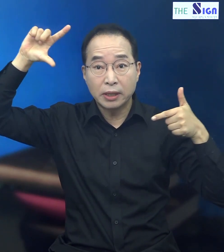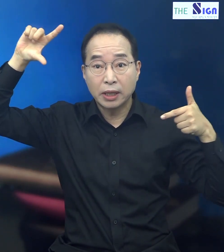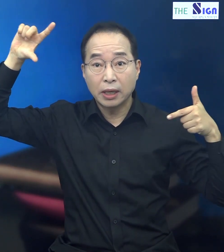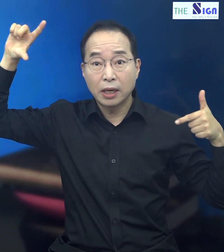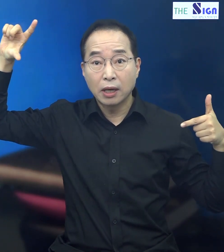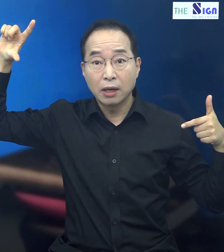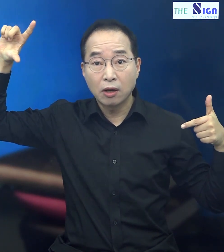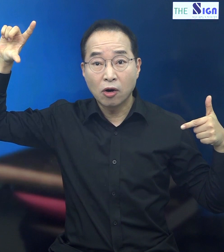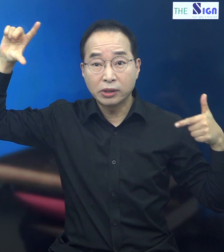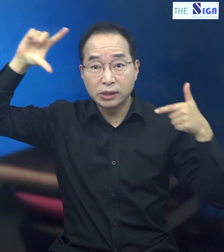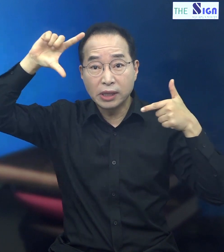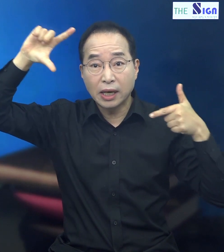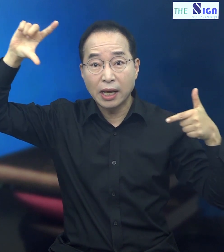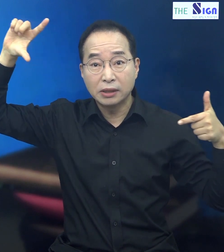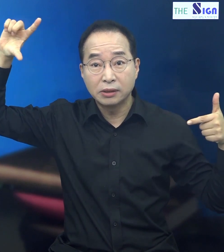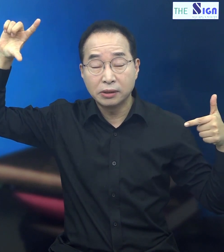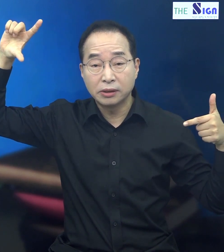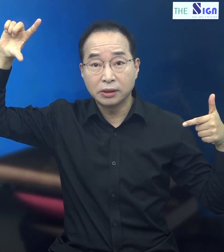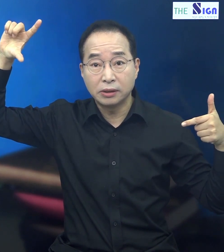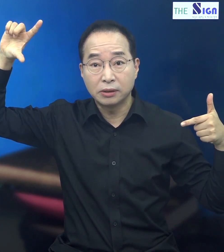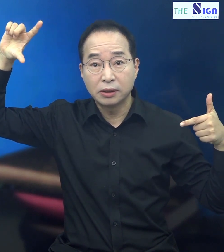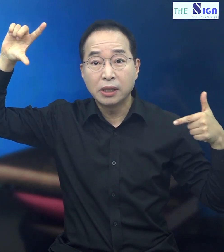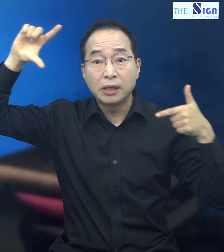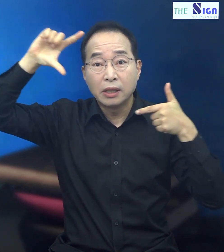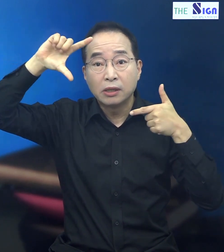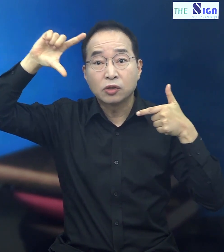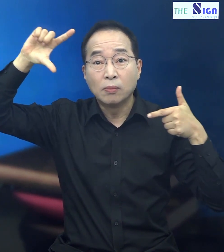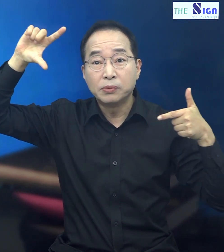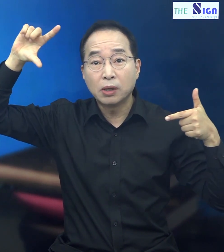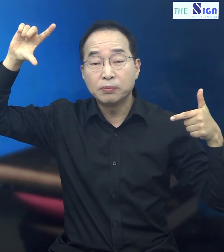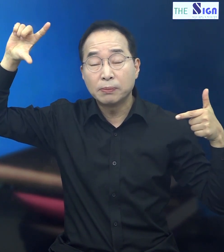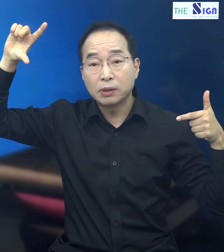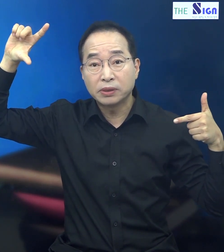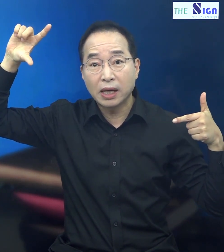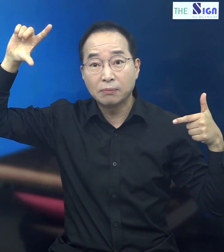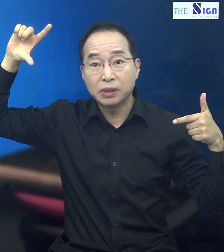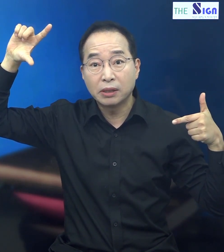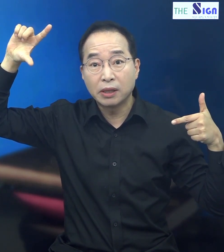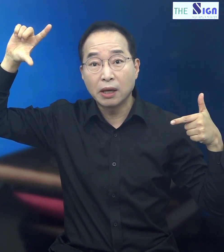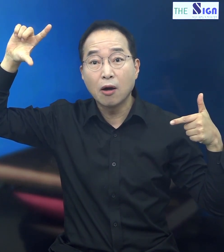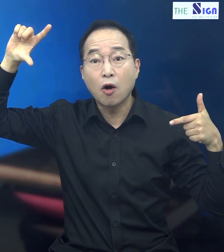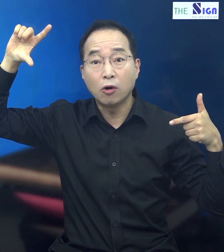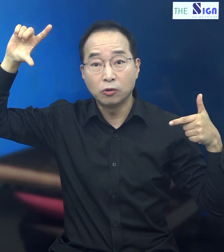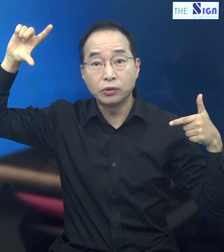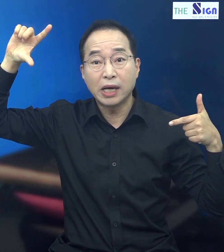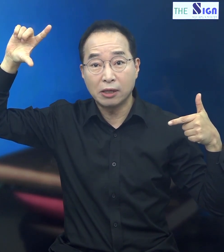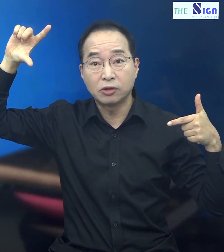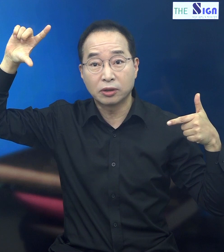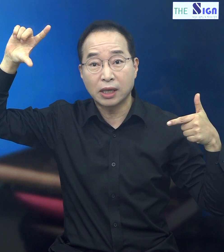이렇게 커진다라는 뜻은 점점 사람들한테 얼굴이 알려졌다는